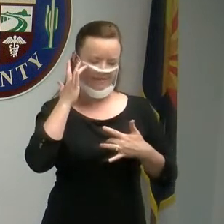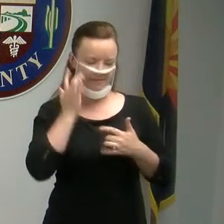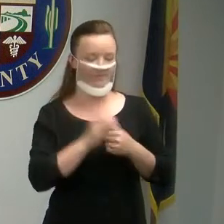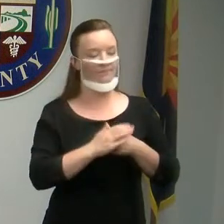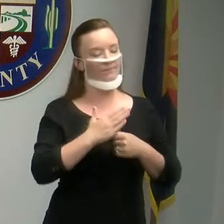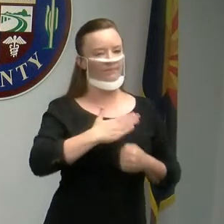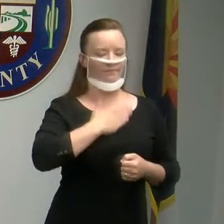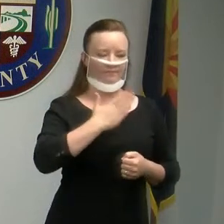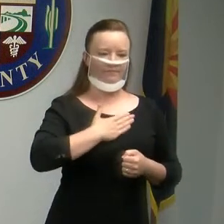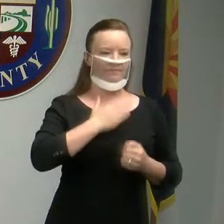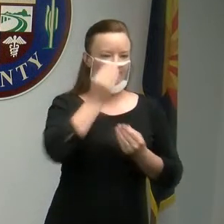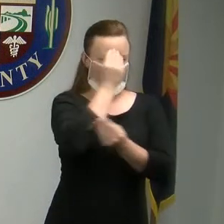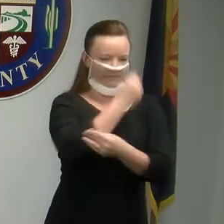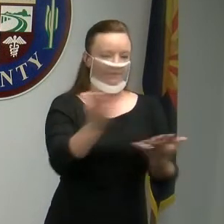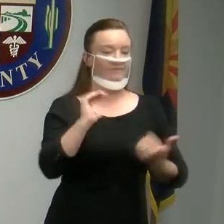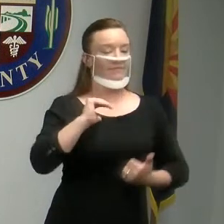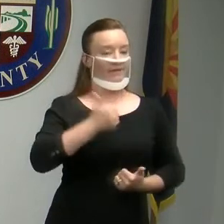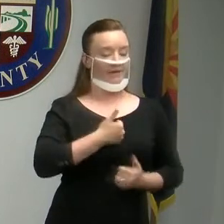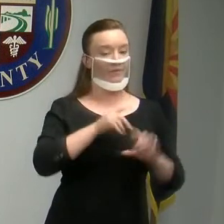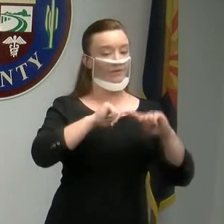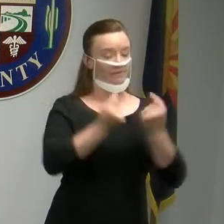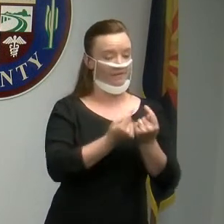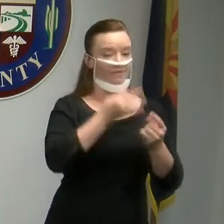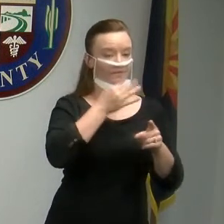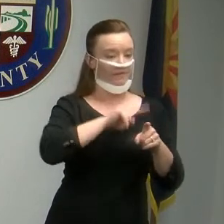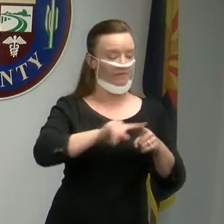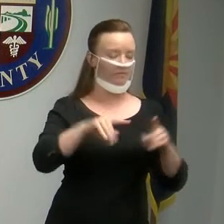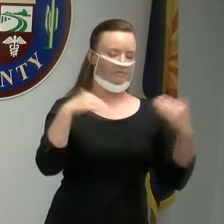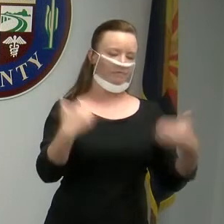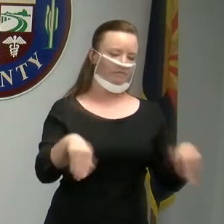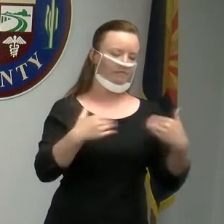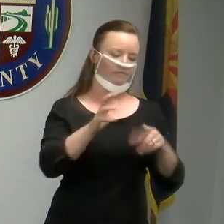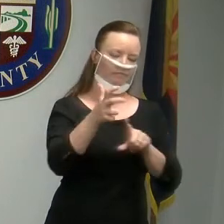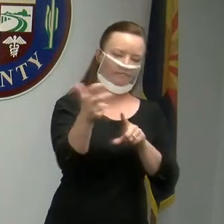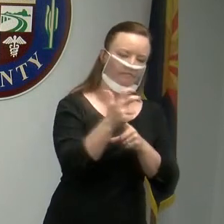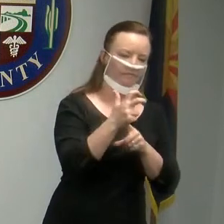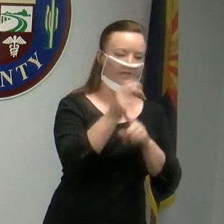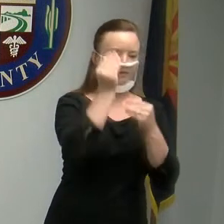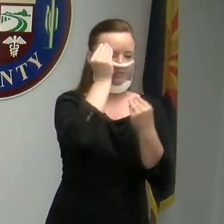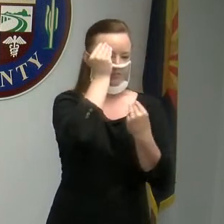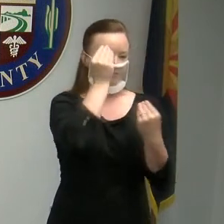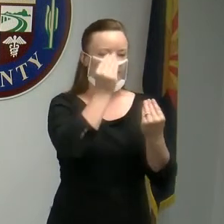all of our public and our decision makers with data-based information every day.